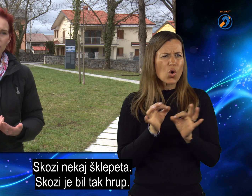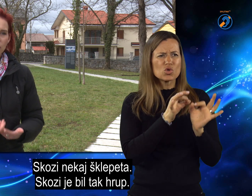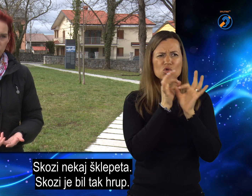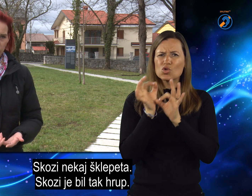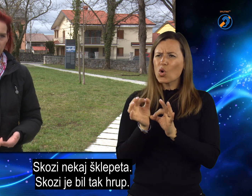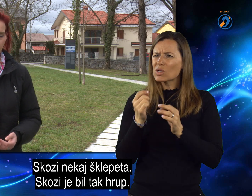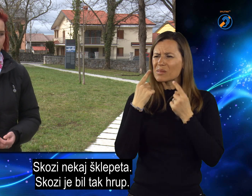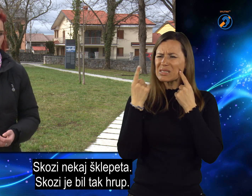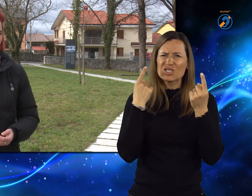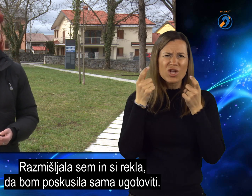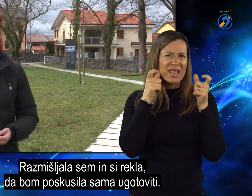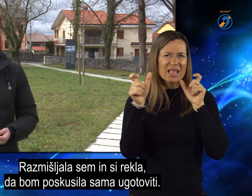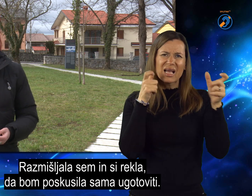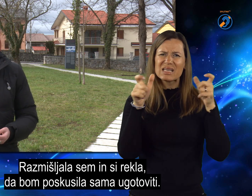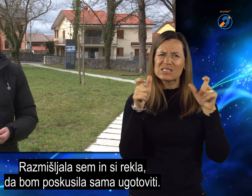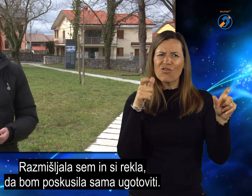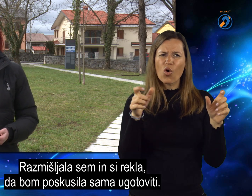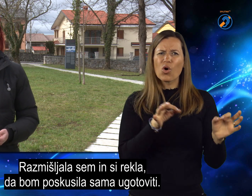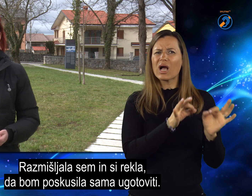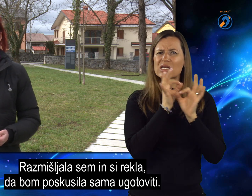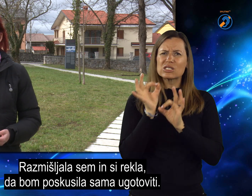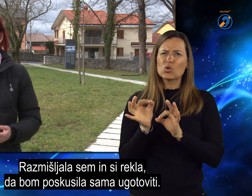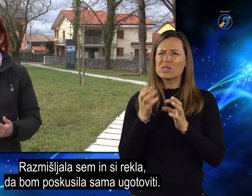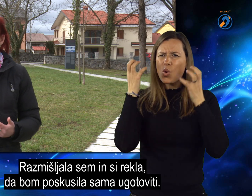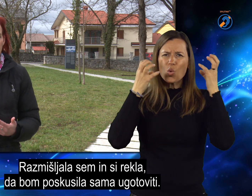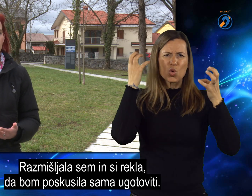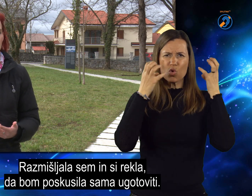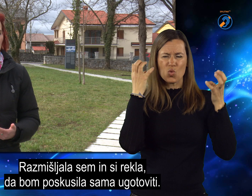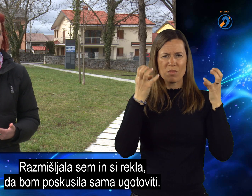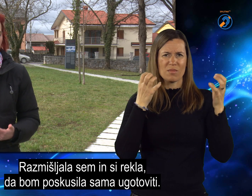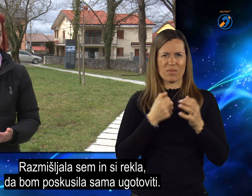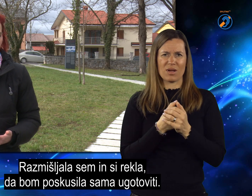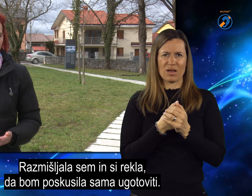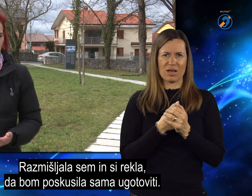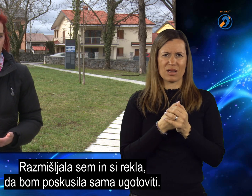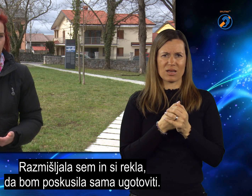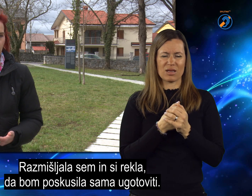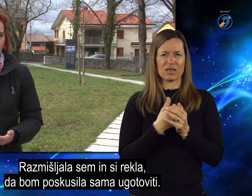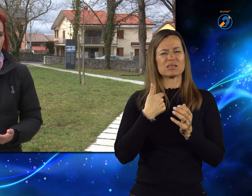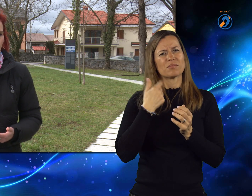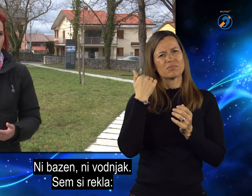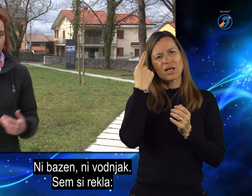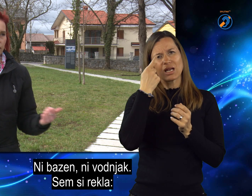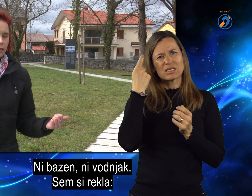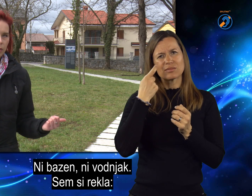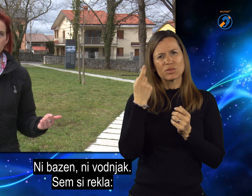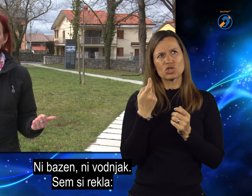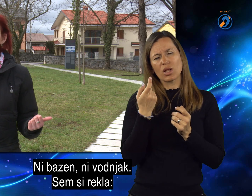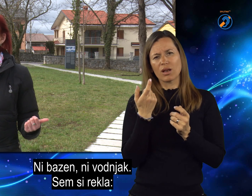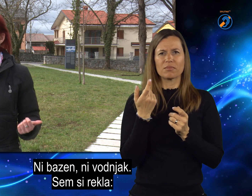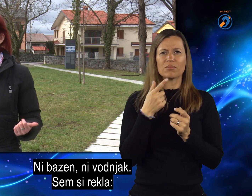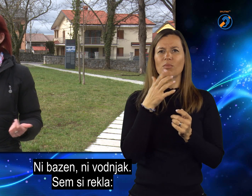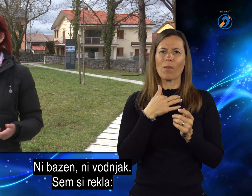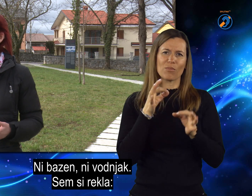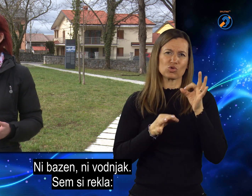tak hrup. Se razmišljam, se rekla si, bom poskusila sama ugotoviti. Ni ta